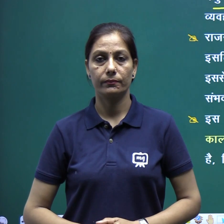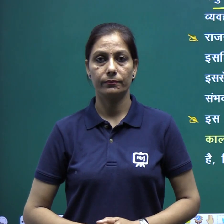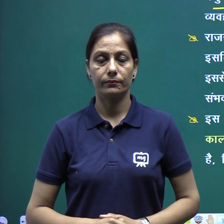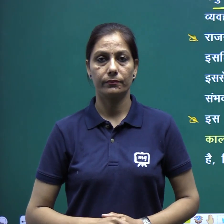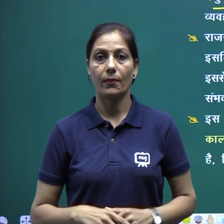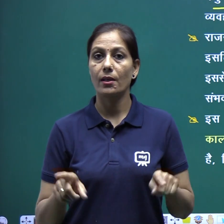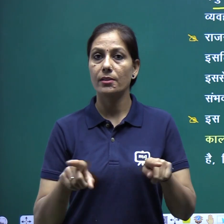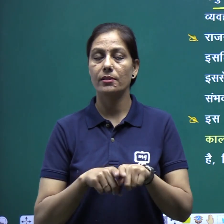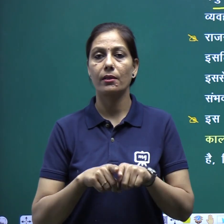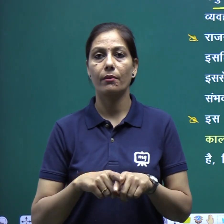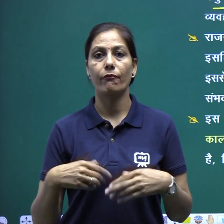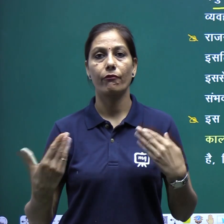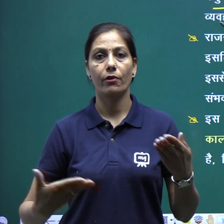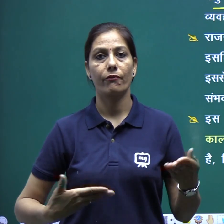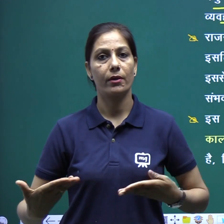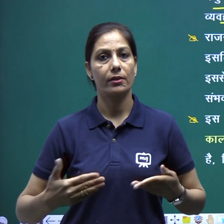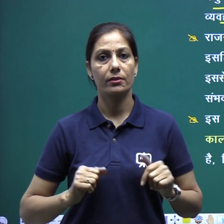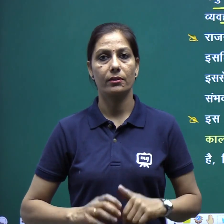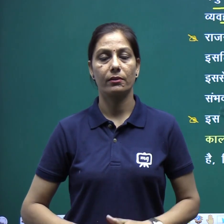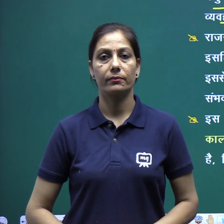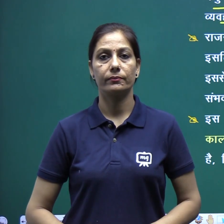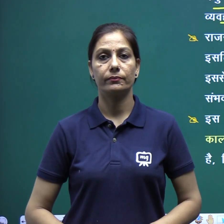समान व्यवहार किया जाए।